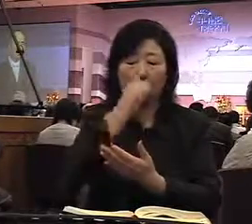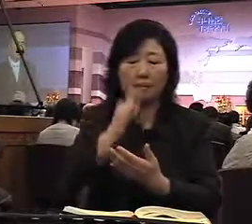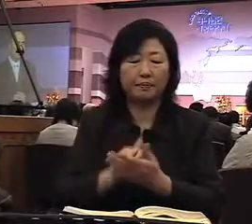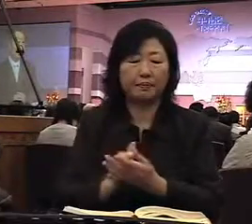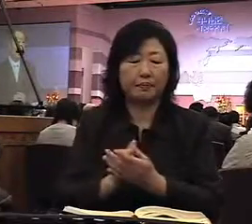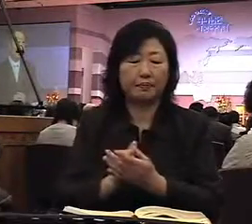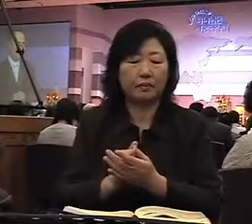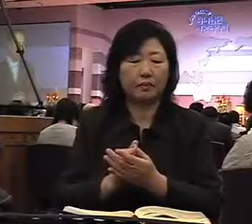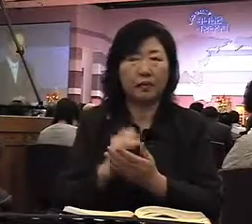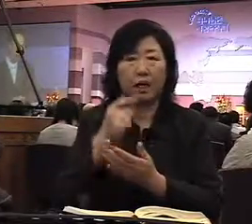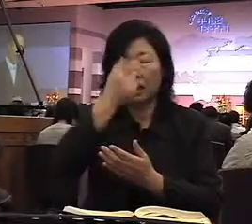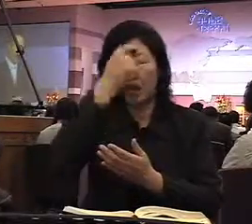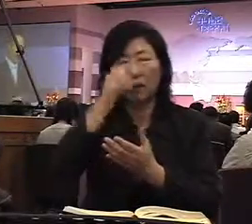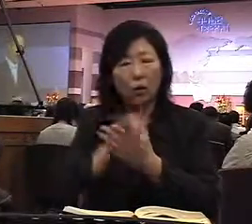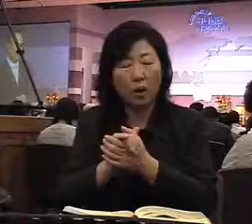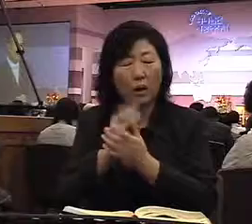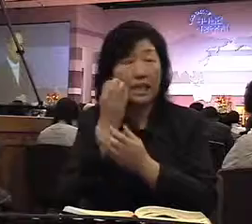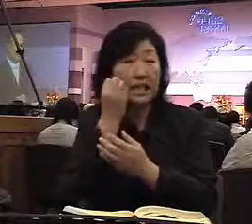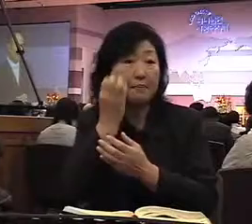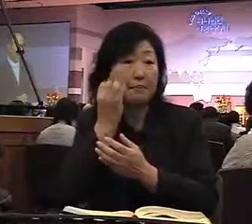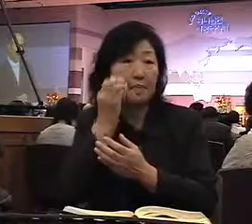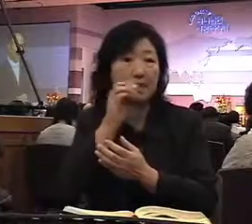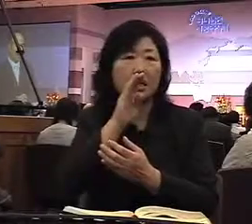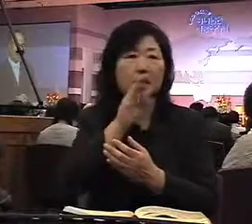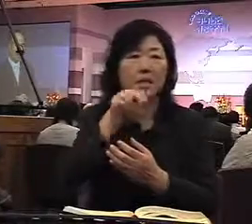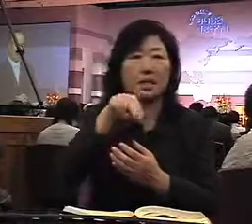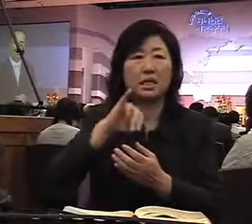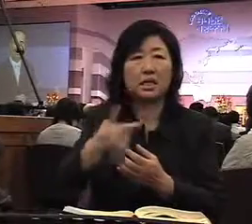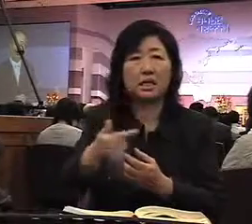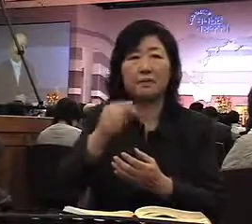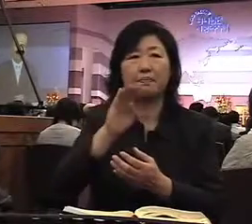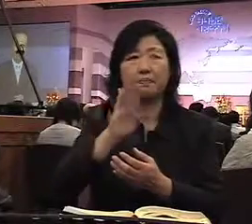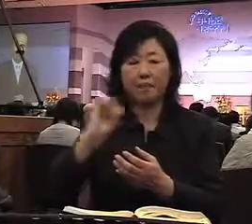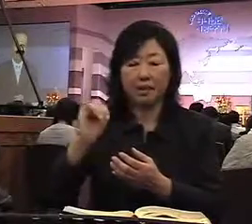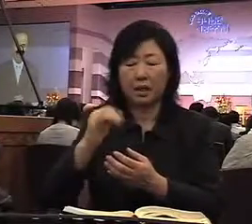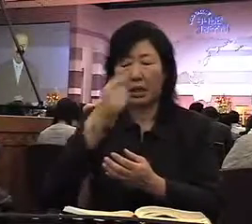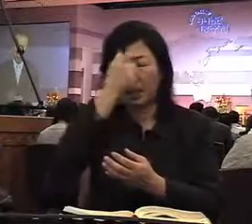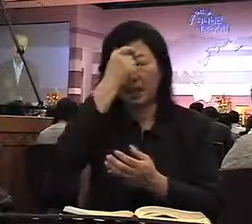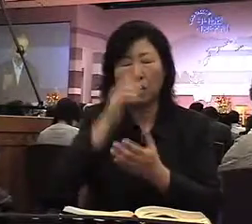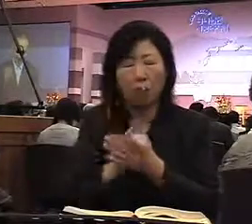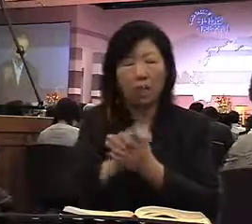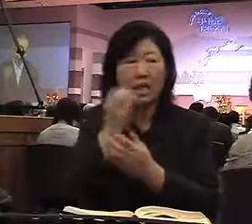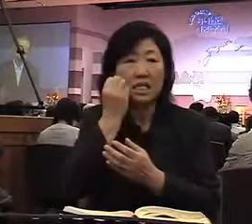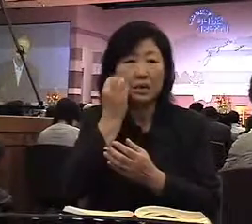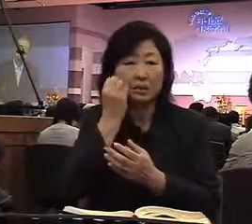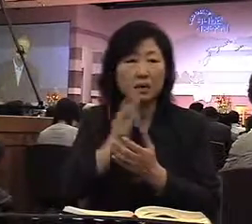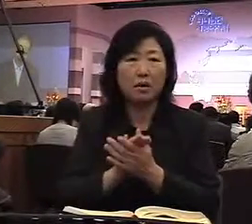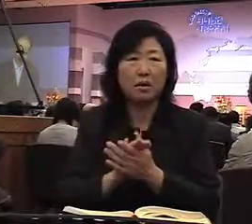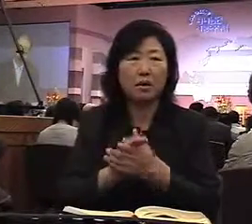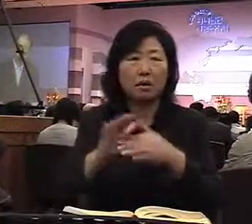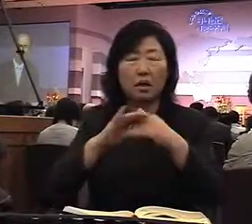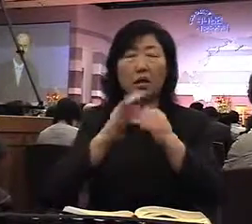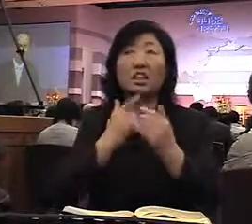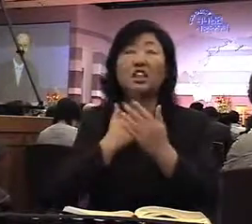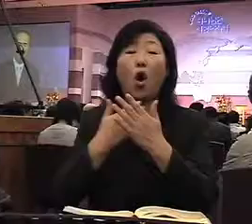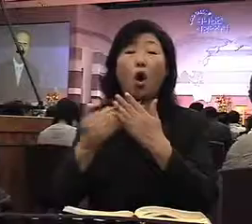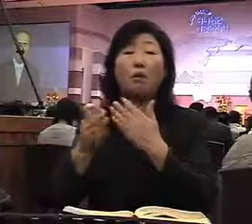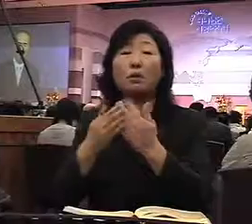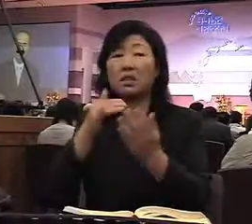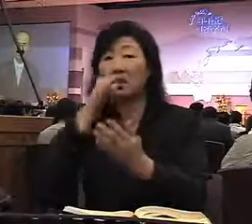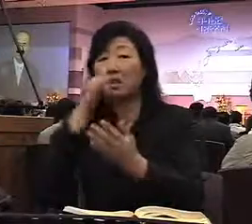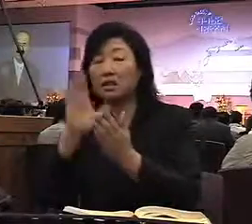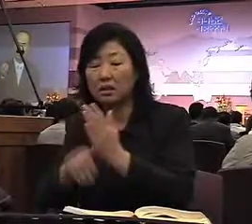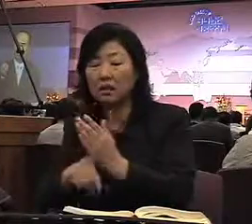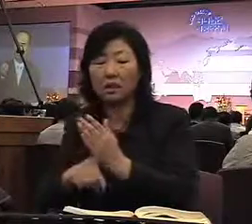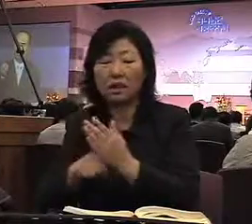기도를 신비라고 합니다. 그래서 오늘 제목이 기도라는 신비입니다. 왜냐? 저는 경험할 때 정말